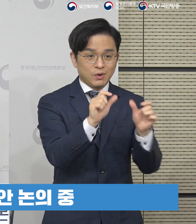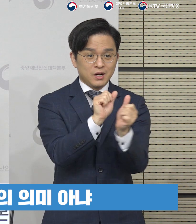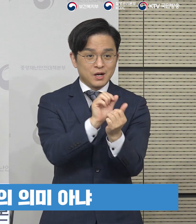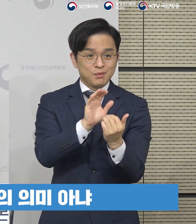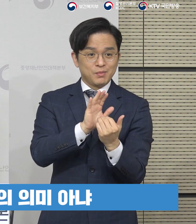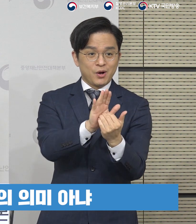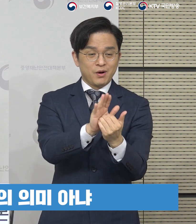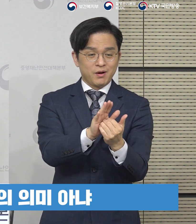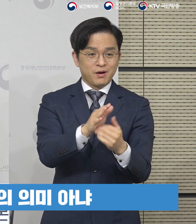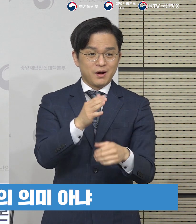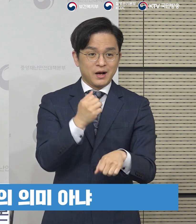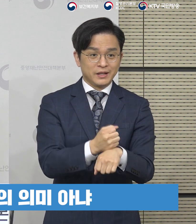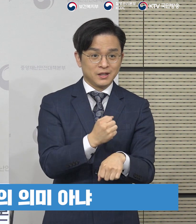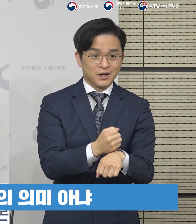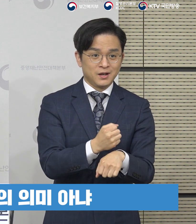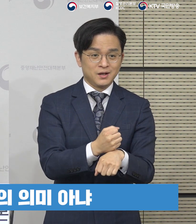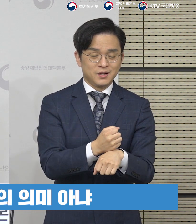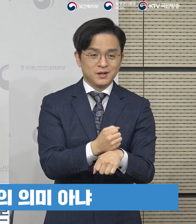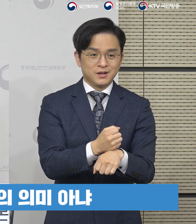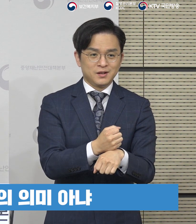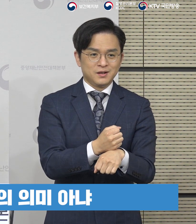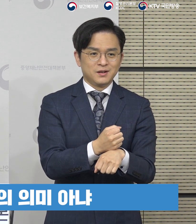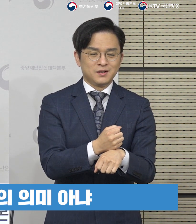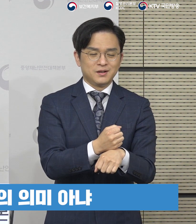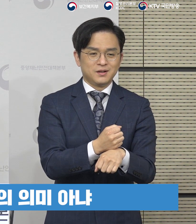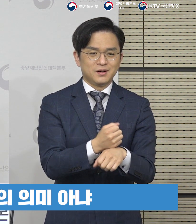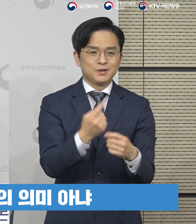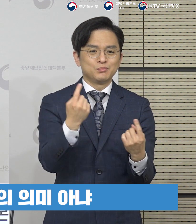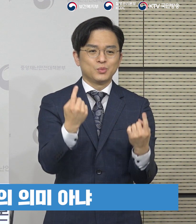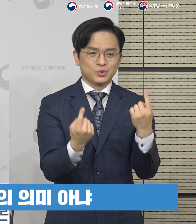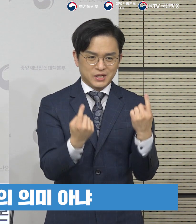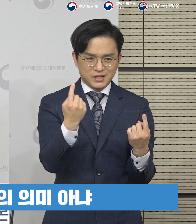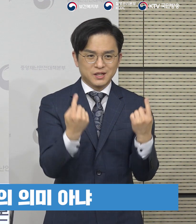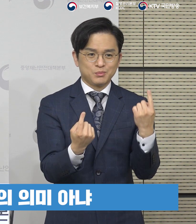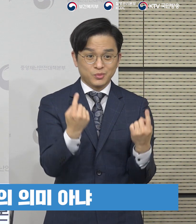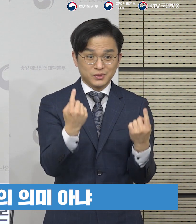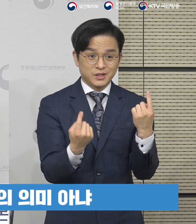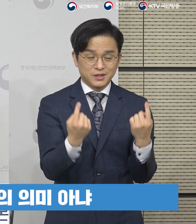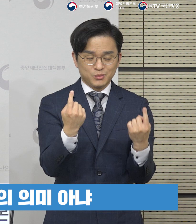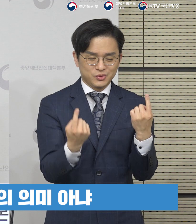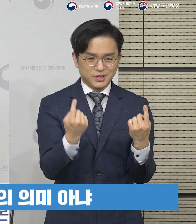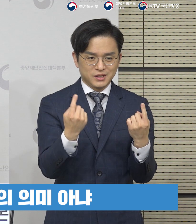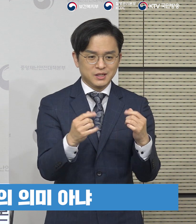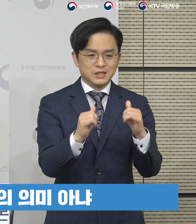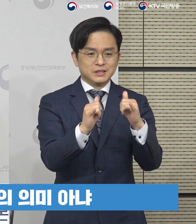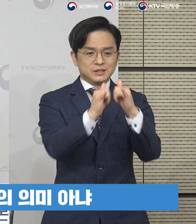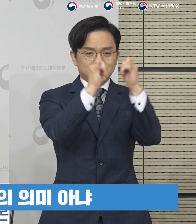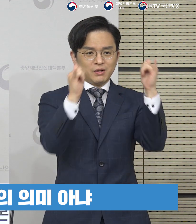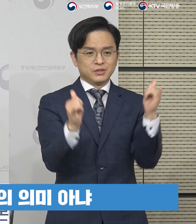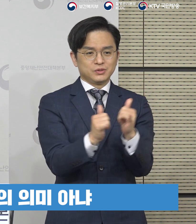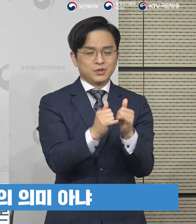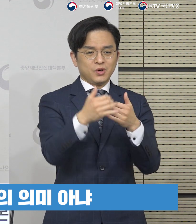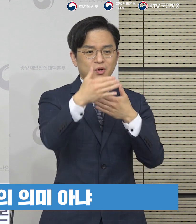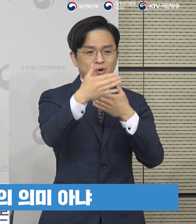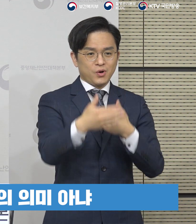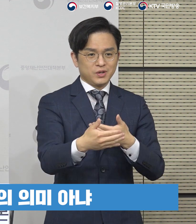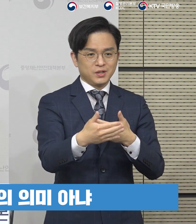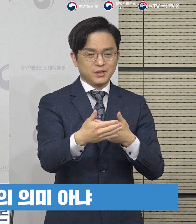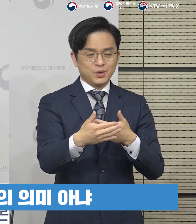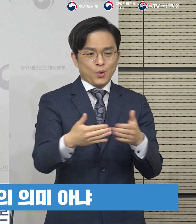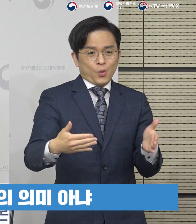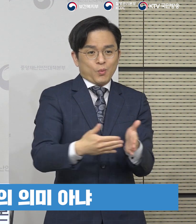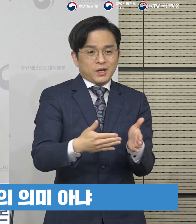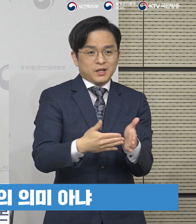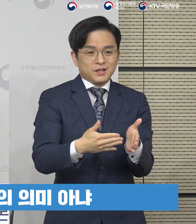지금 생활방역의 이 논의가 광범하게 이루어지는 것이 이제는 강력한 사회적 거리두기를